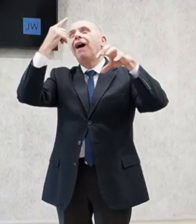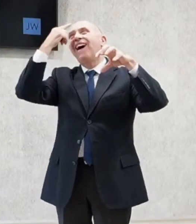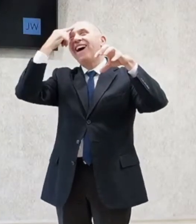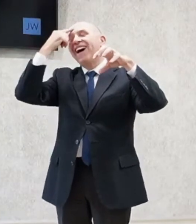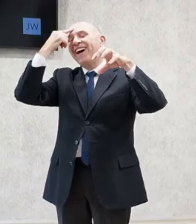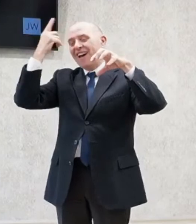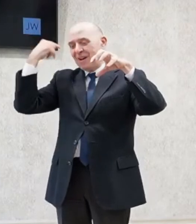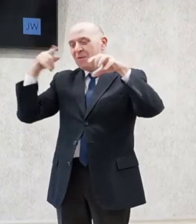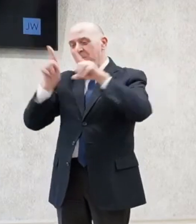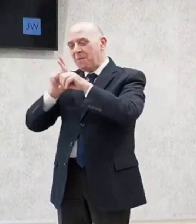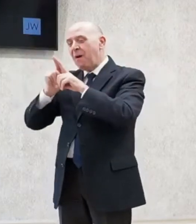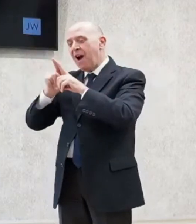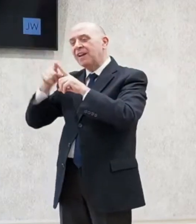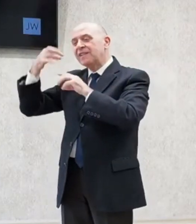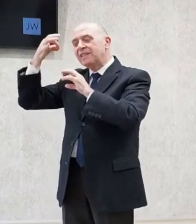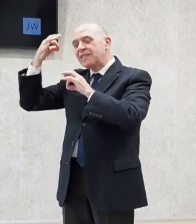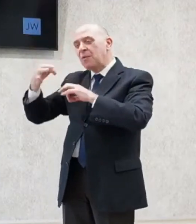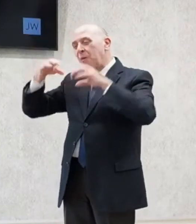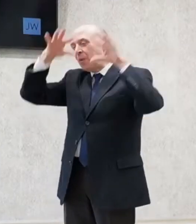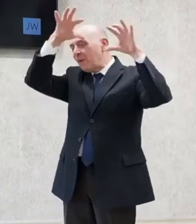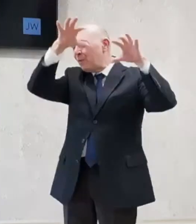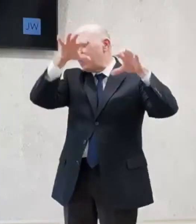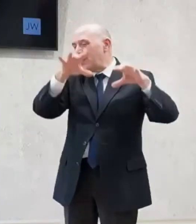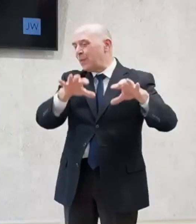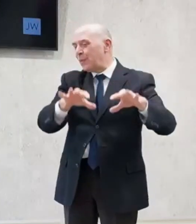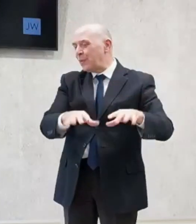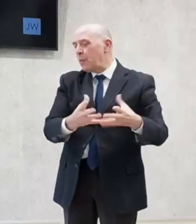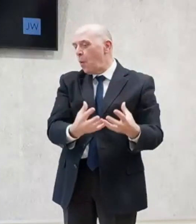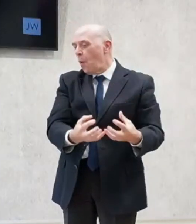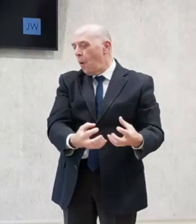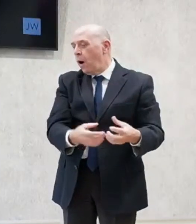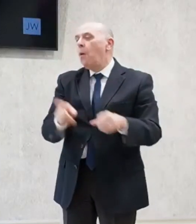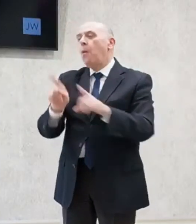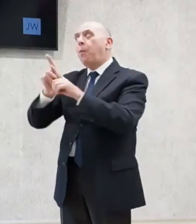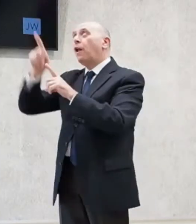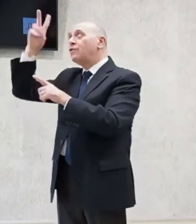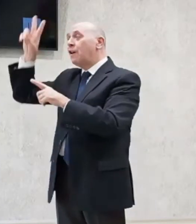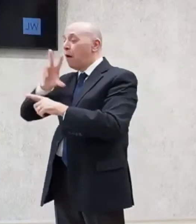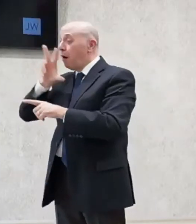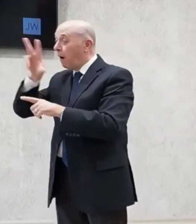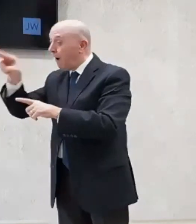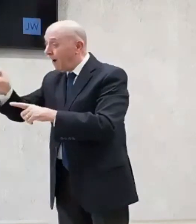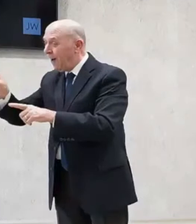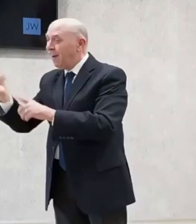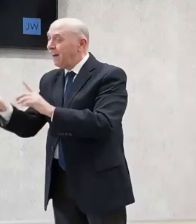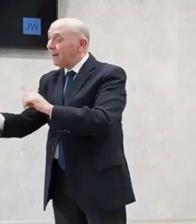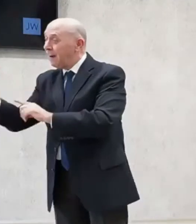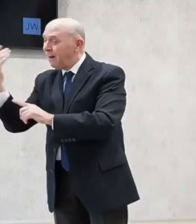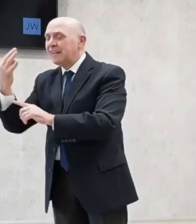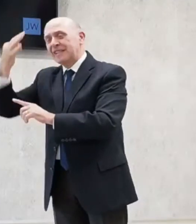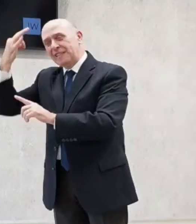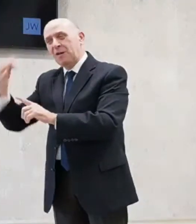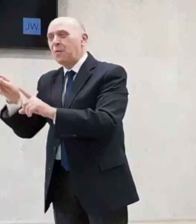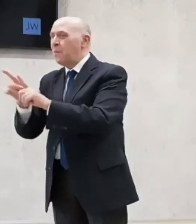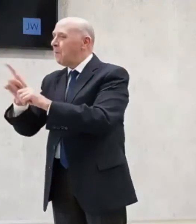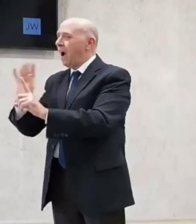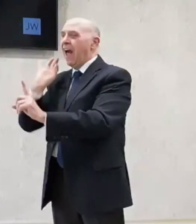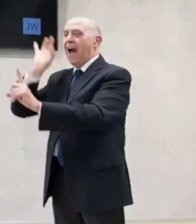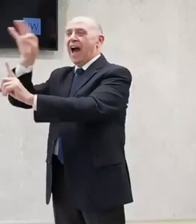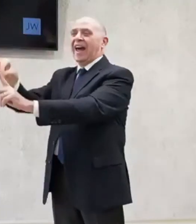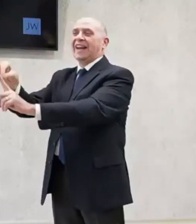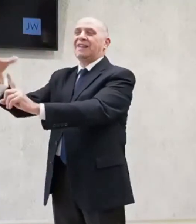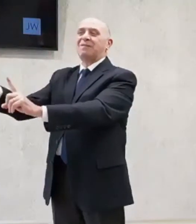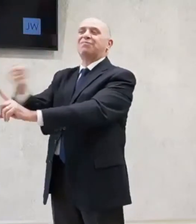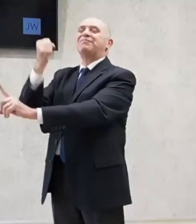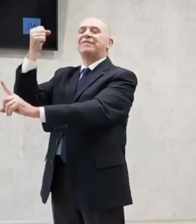in quel momento Luigi tu potrai ricordare che Lina sarà risuscitata e che potrete tornare insieme è